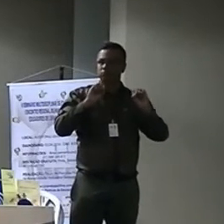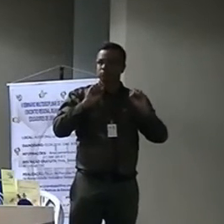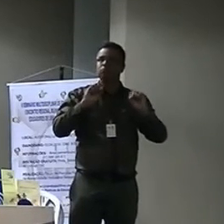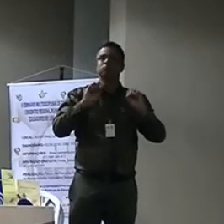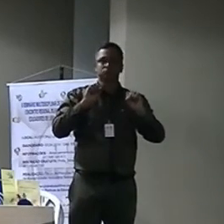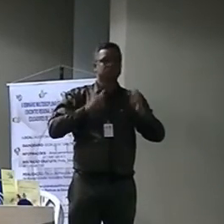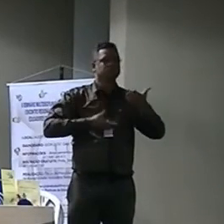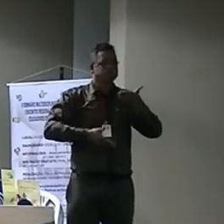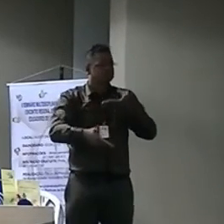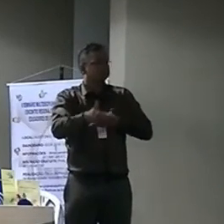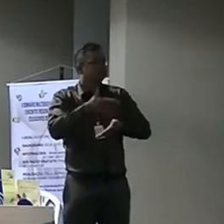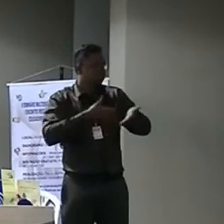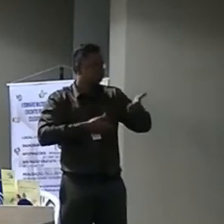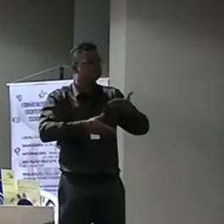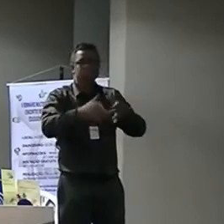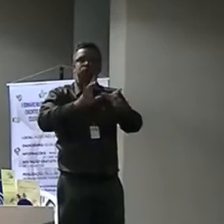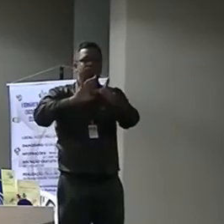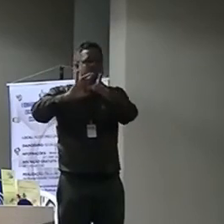com vocês.